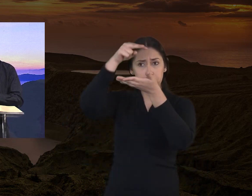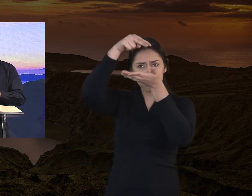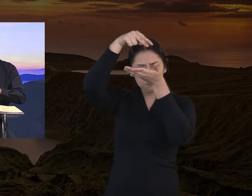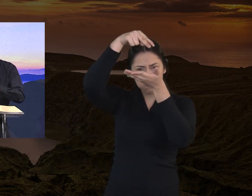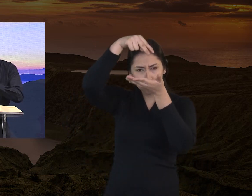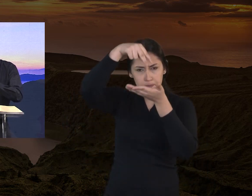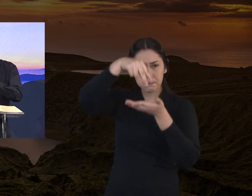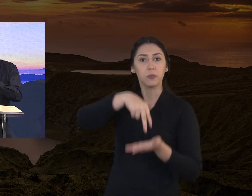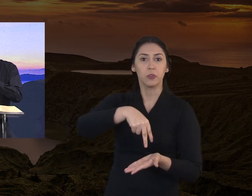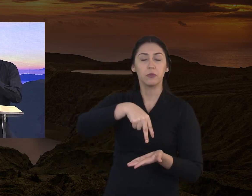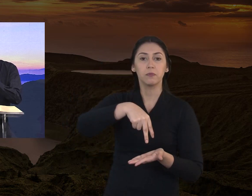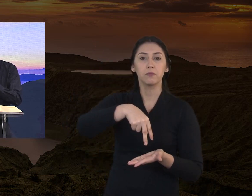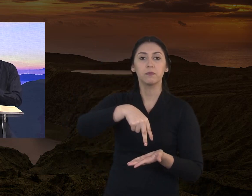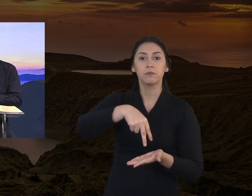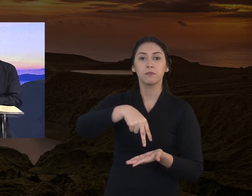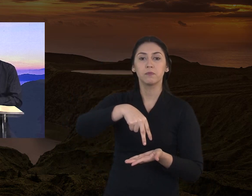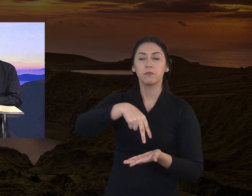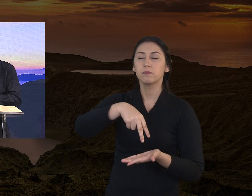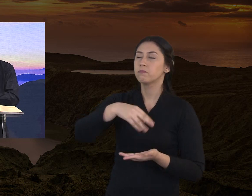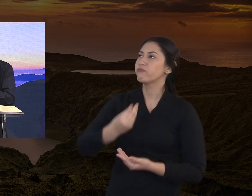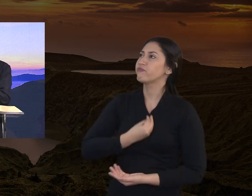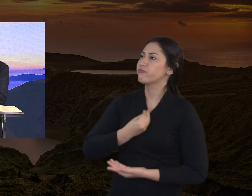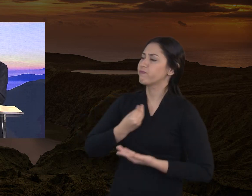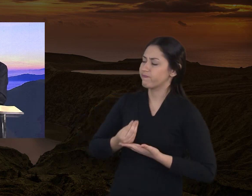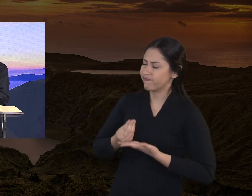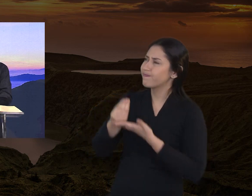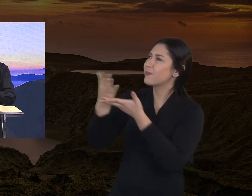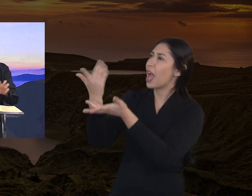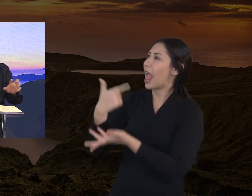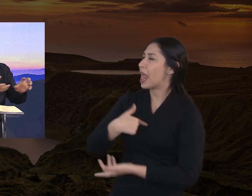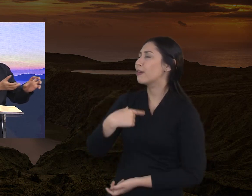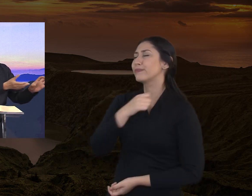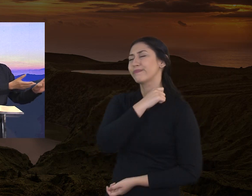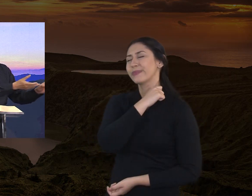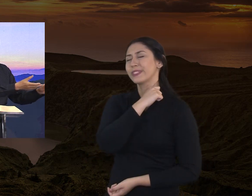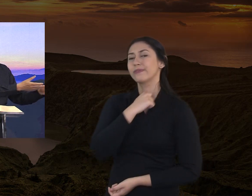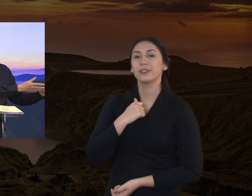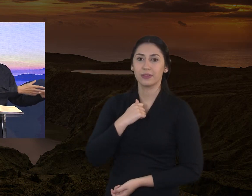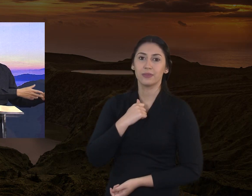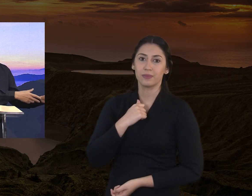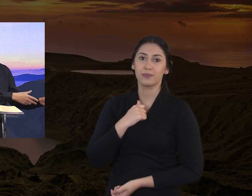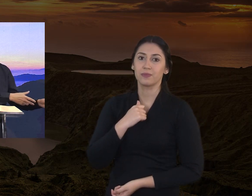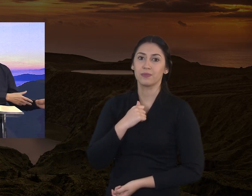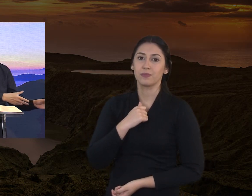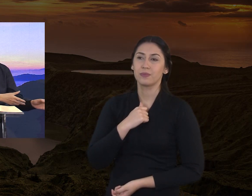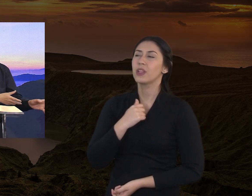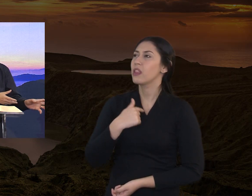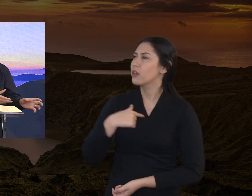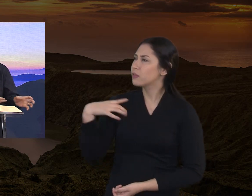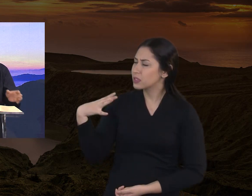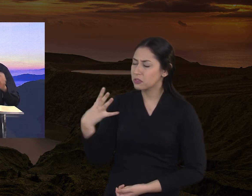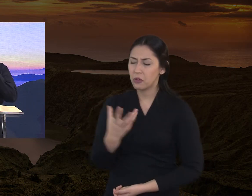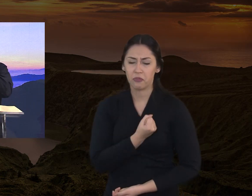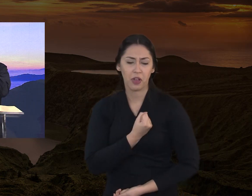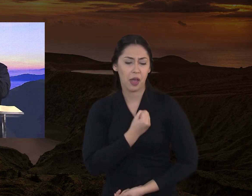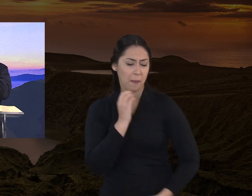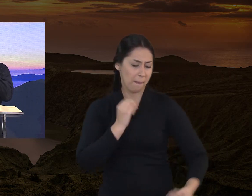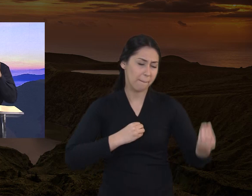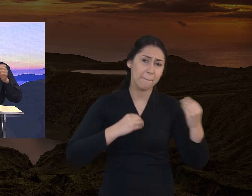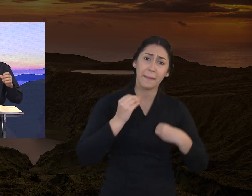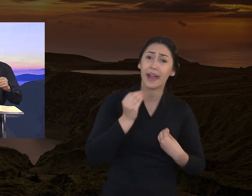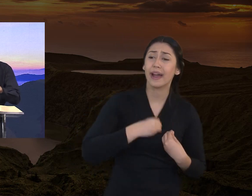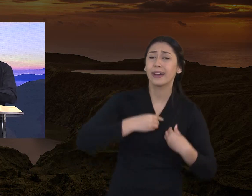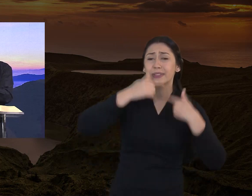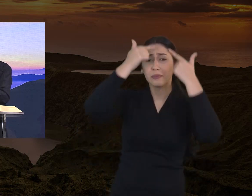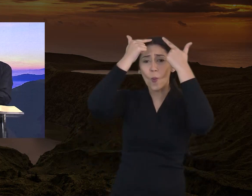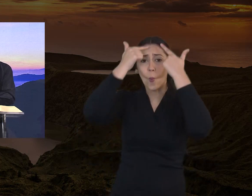9, ele ofereceu-se a Deus todo o sacrifício, né, pela redenção dos pecados,